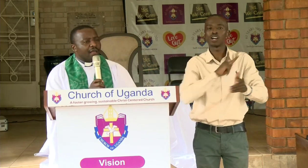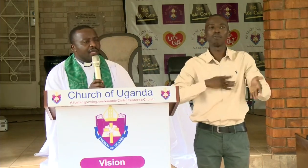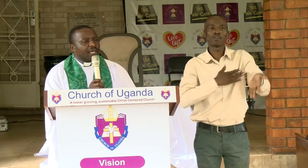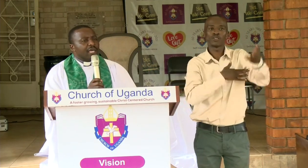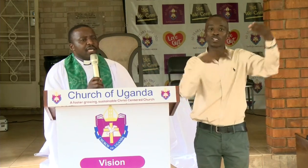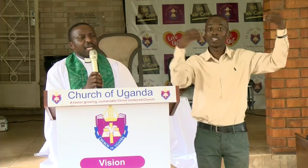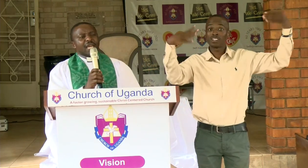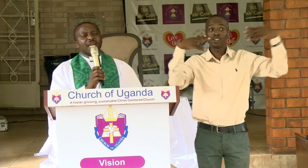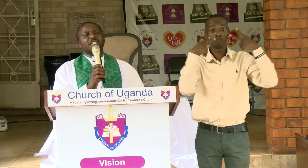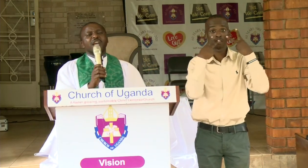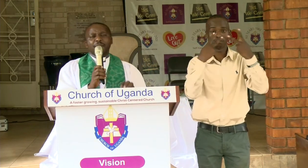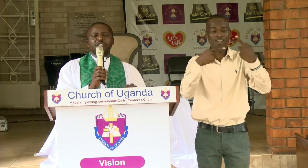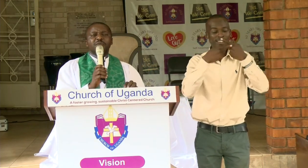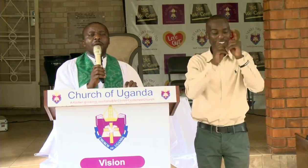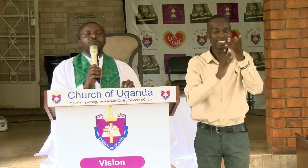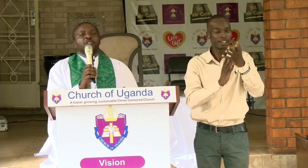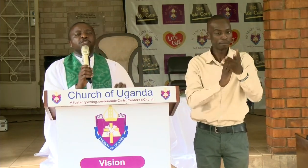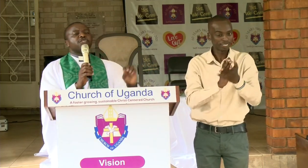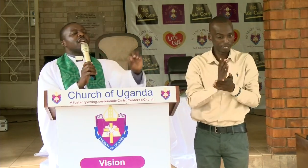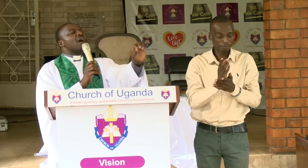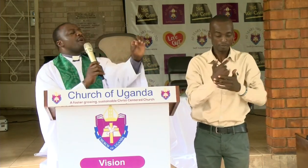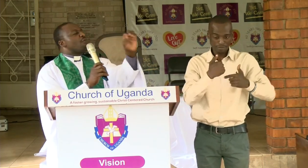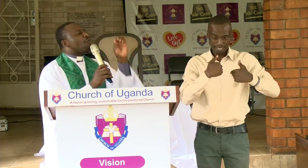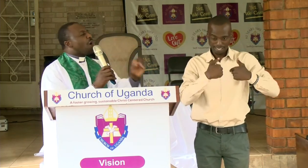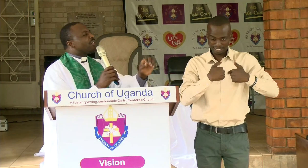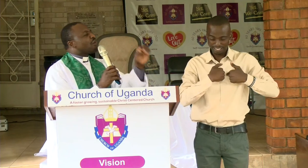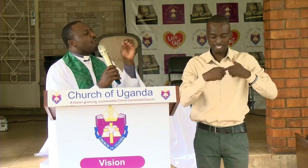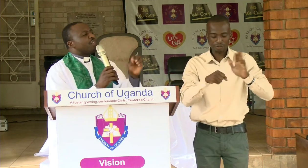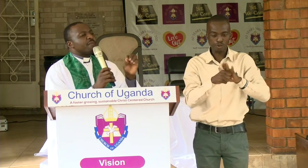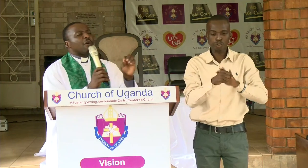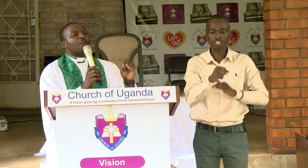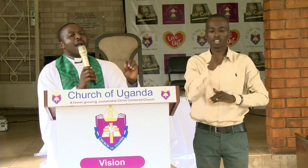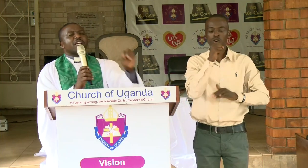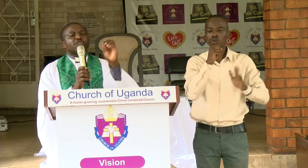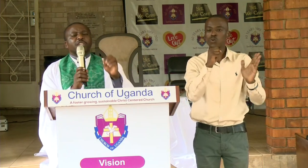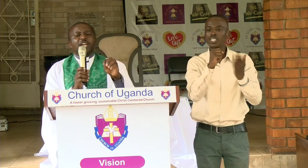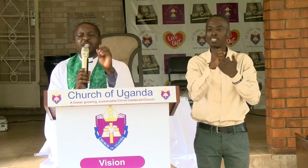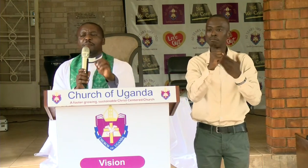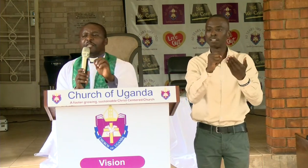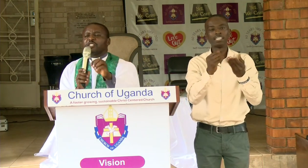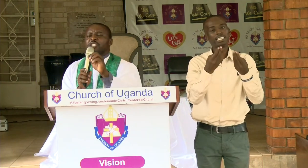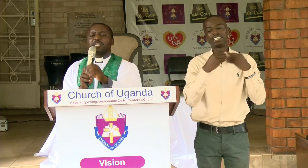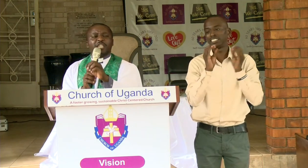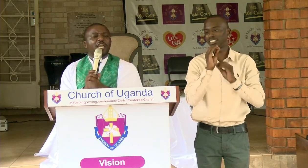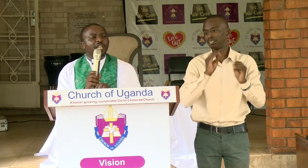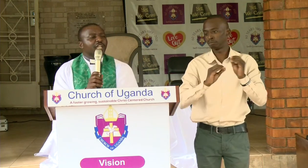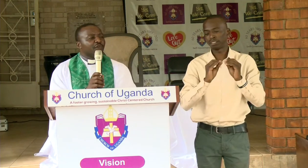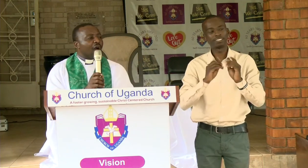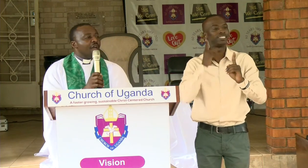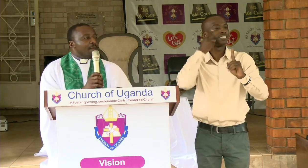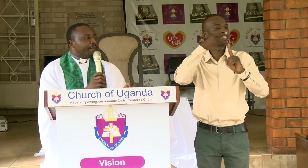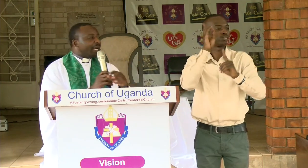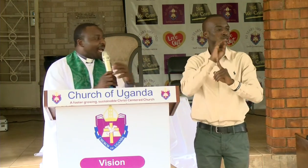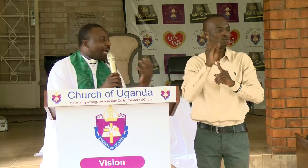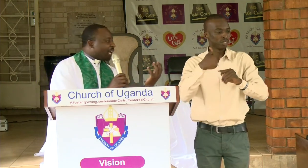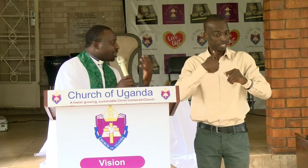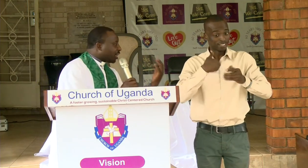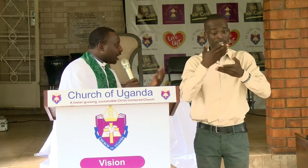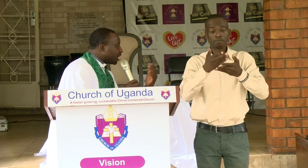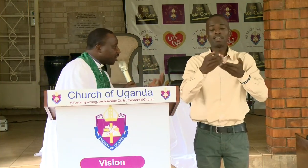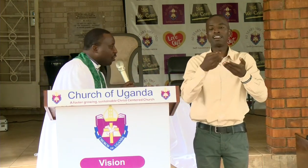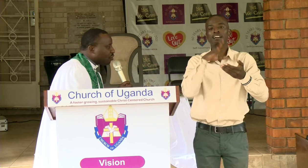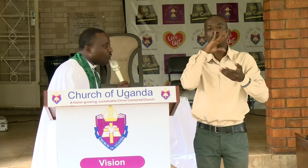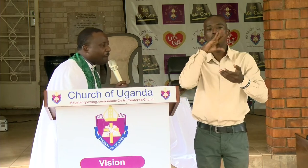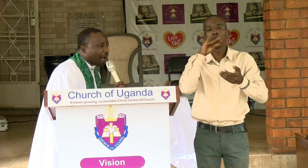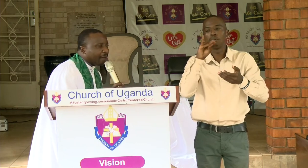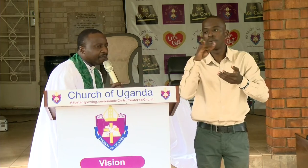bulabibwa. Naye ng'ekyamazima nze nga bwe ngukwata okuyimba kubanga ekyo teyakimpa si kye kigendererwa, mbeera